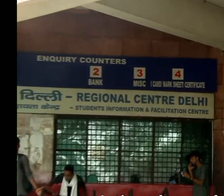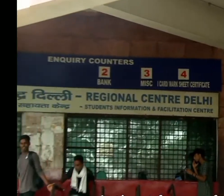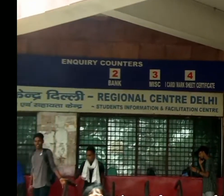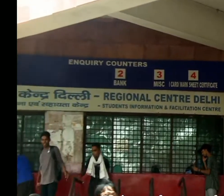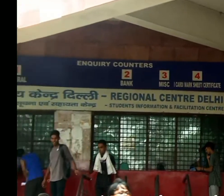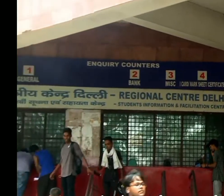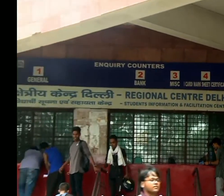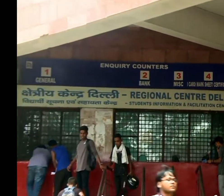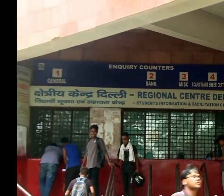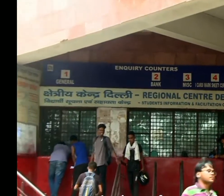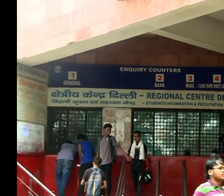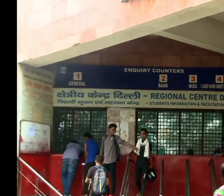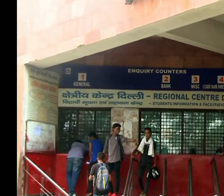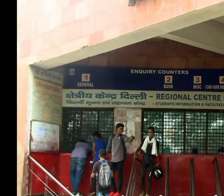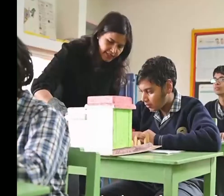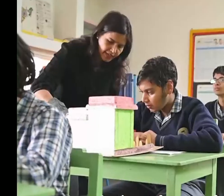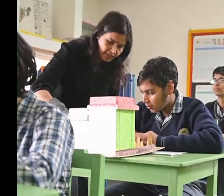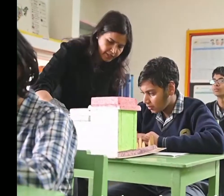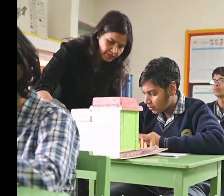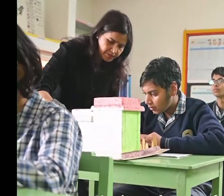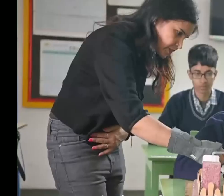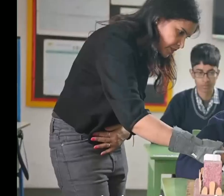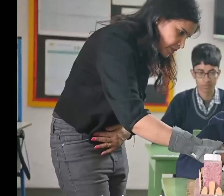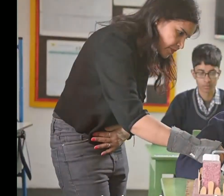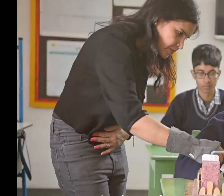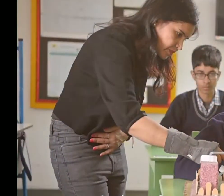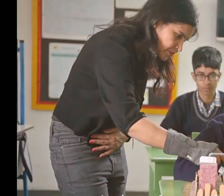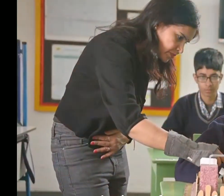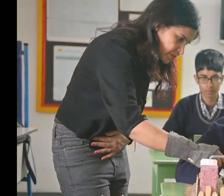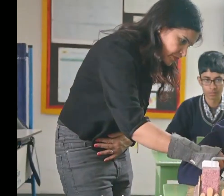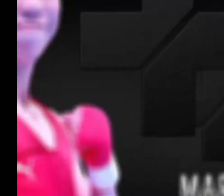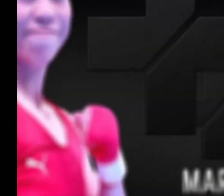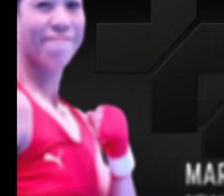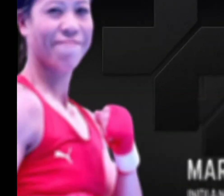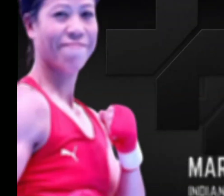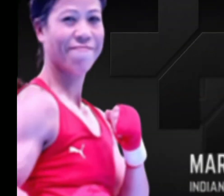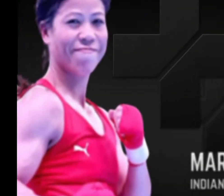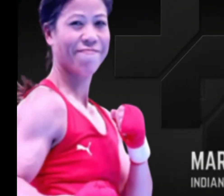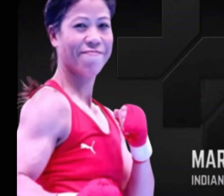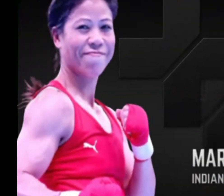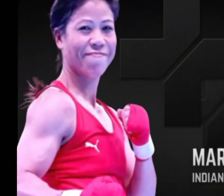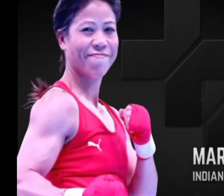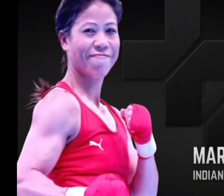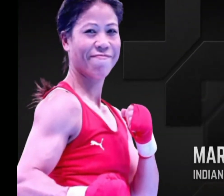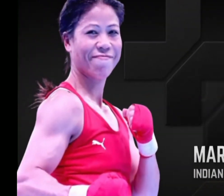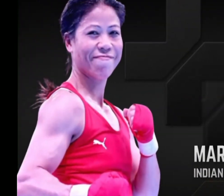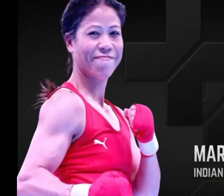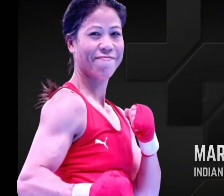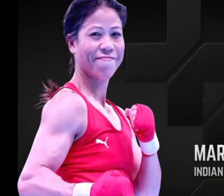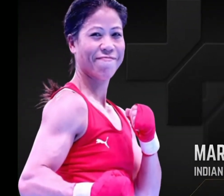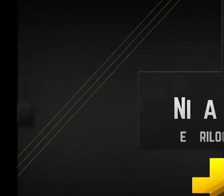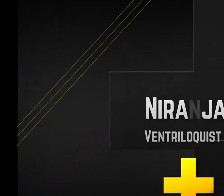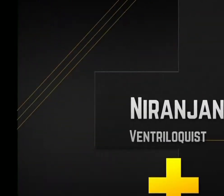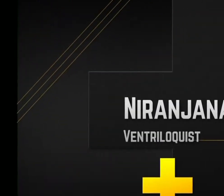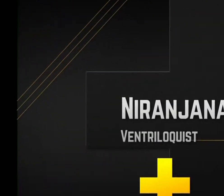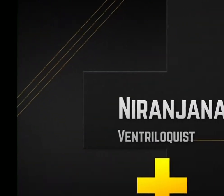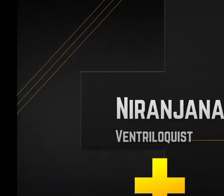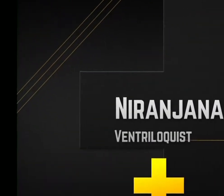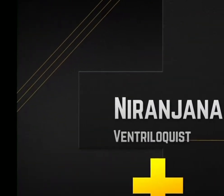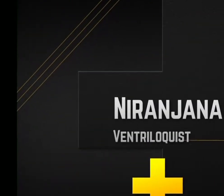मन चाहा केंद्र चुने, हम अपना दीपक स्वयं